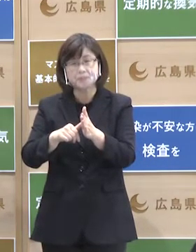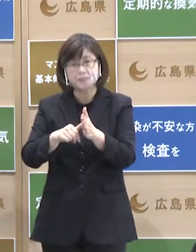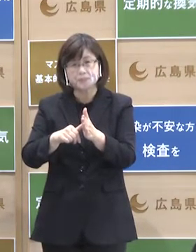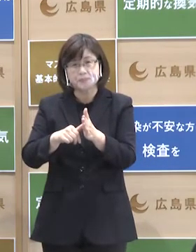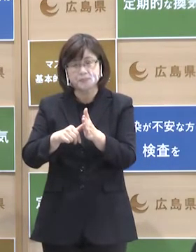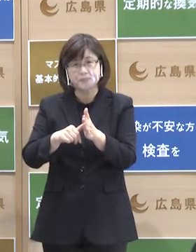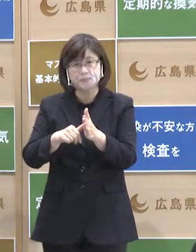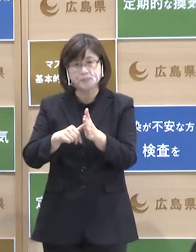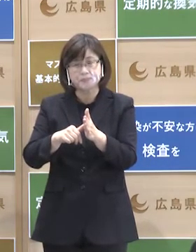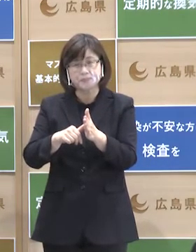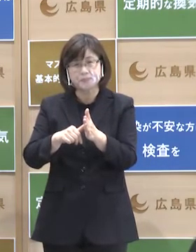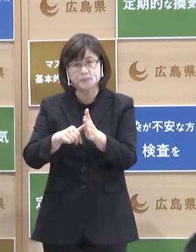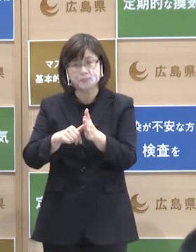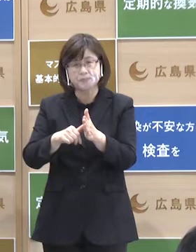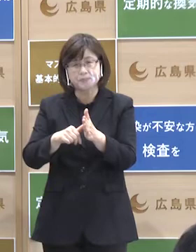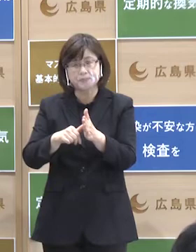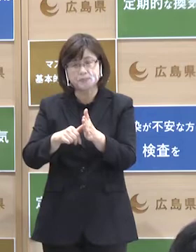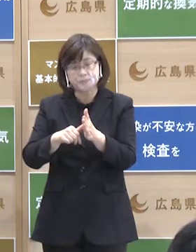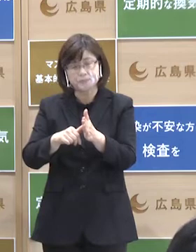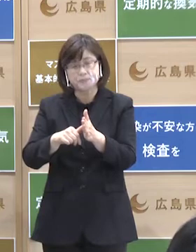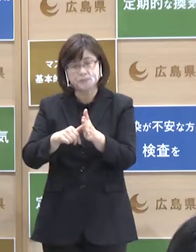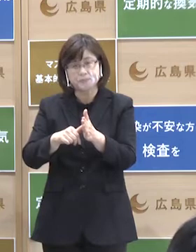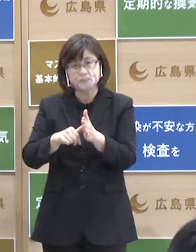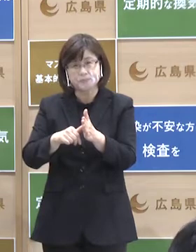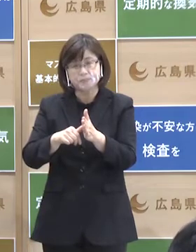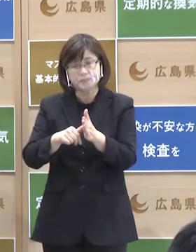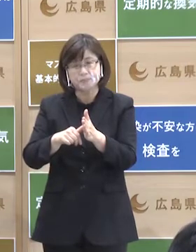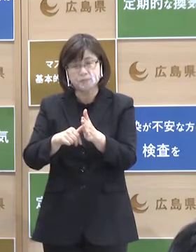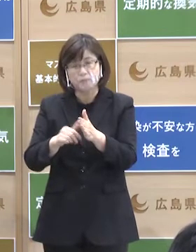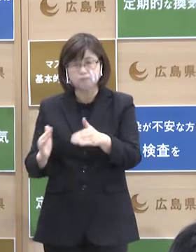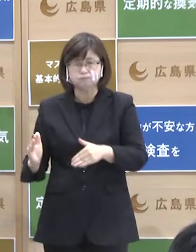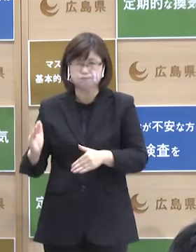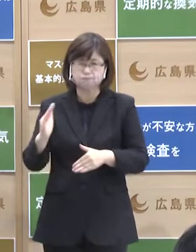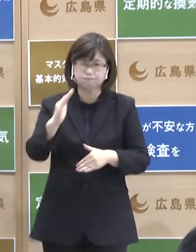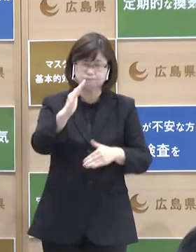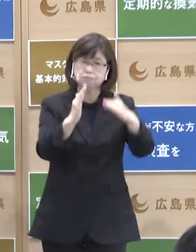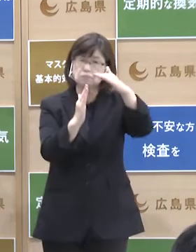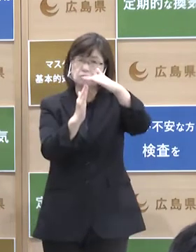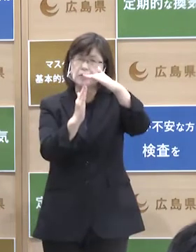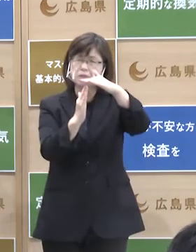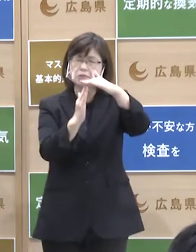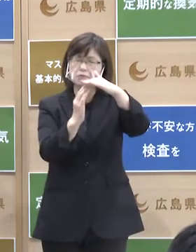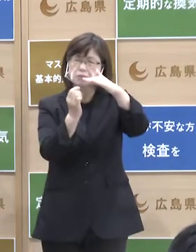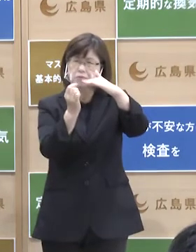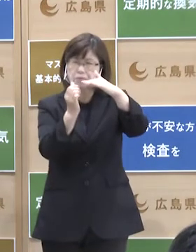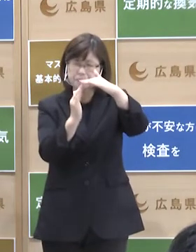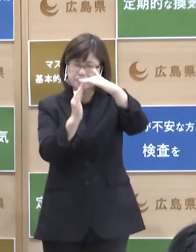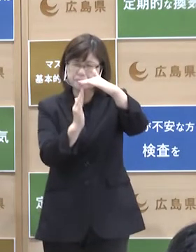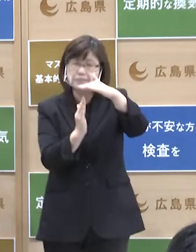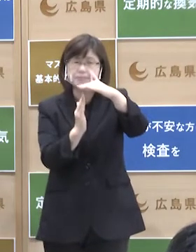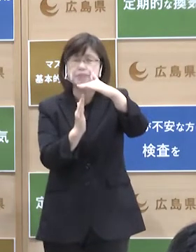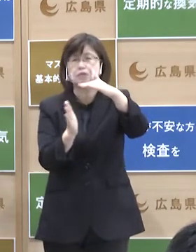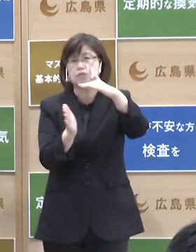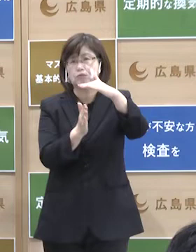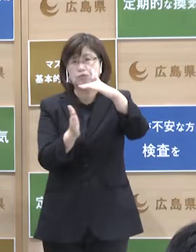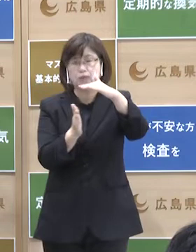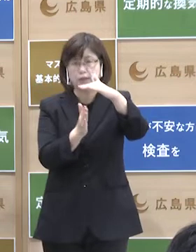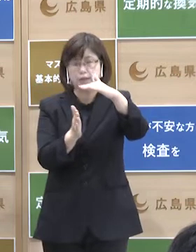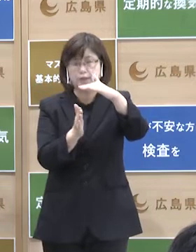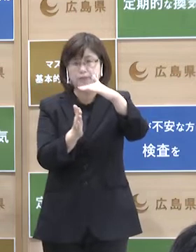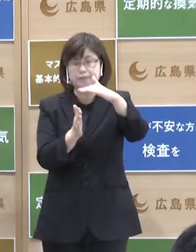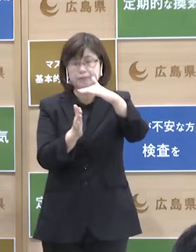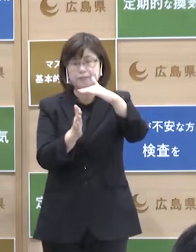ますけど、この第6波のピークを、わずかに下回るという程度でありま